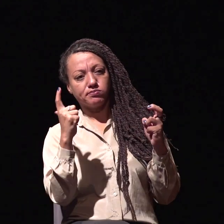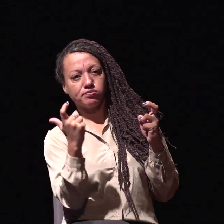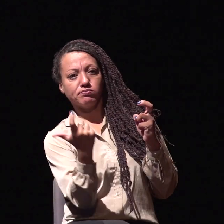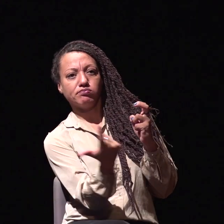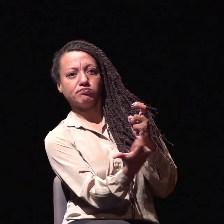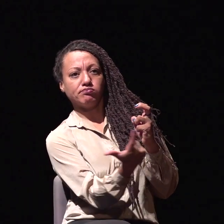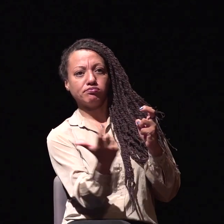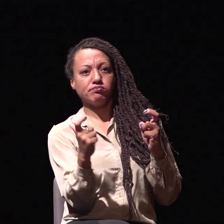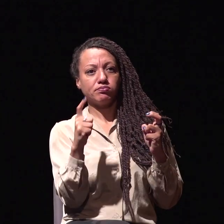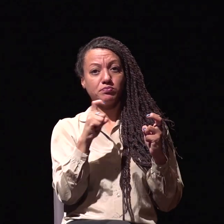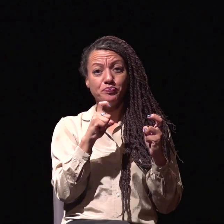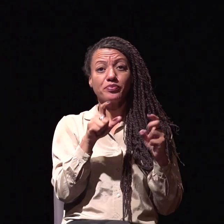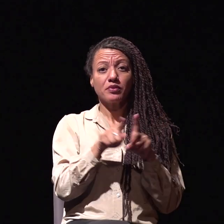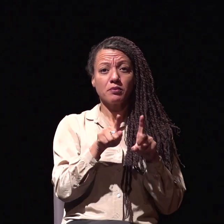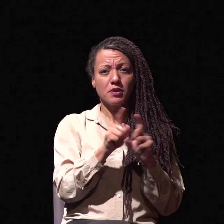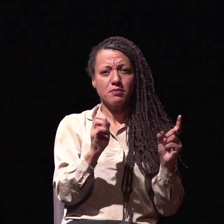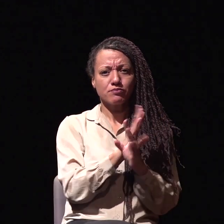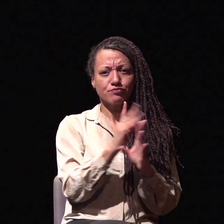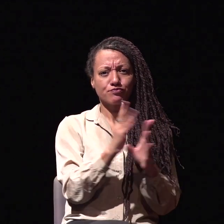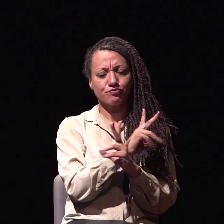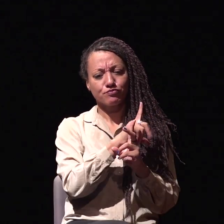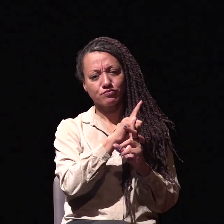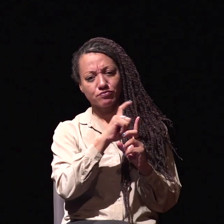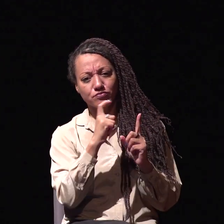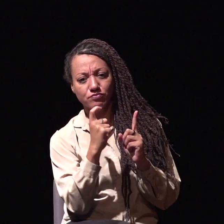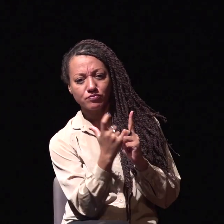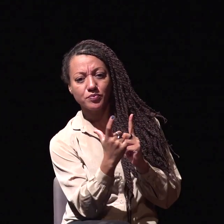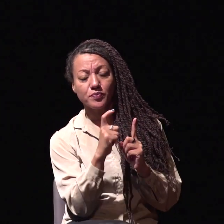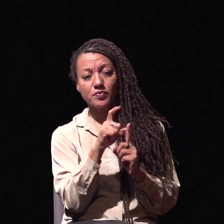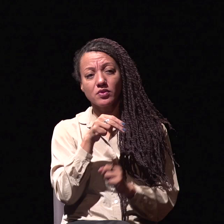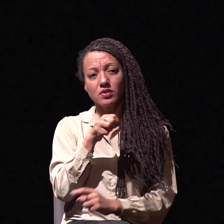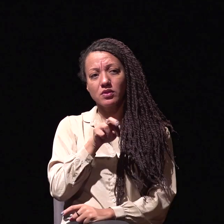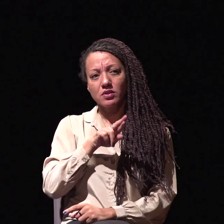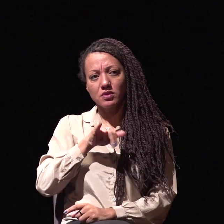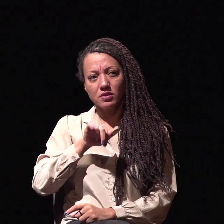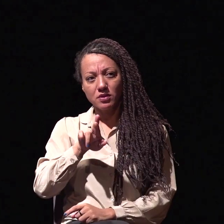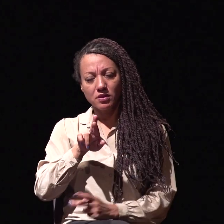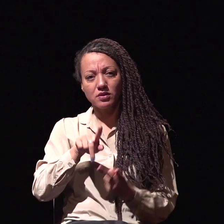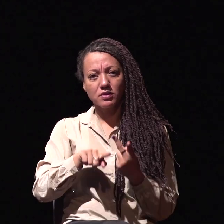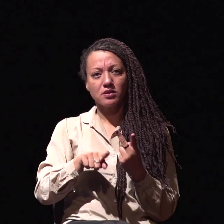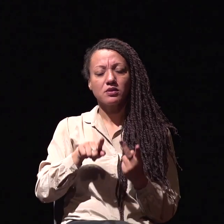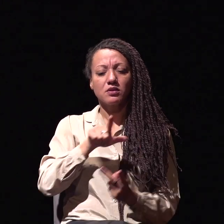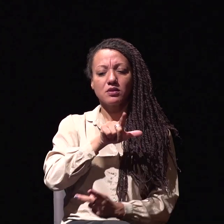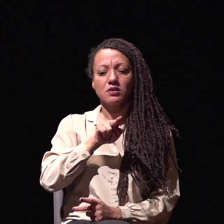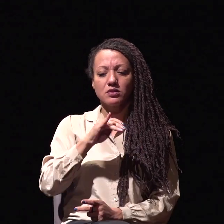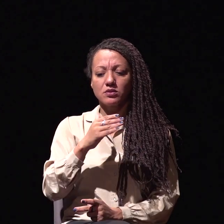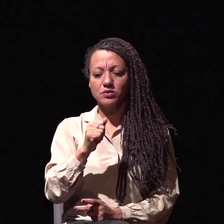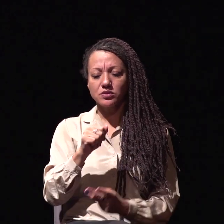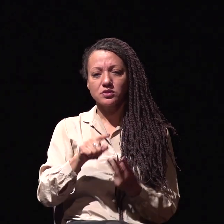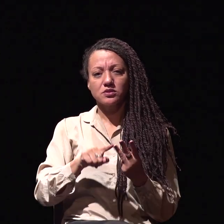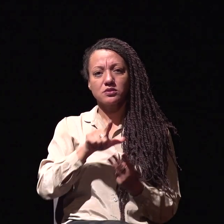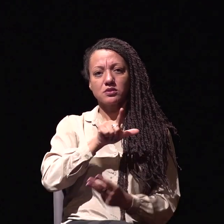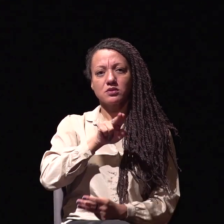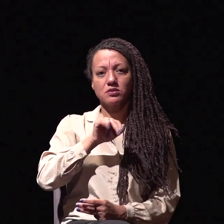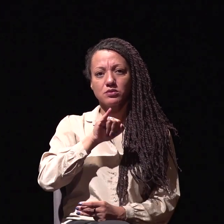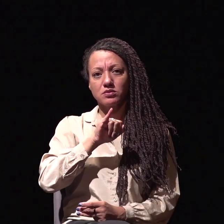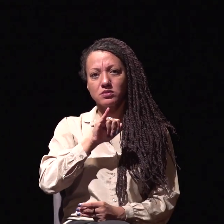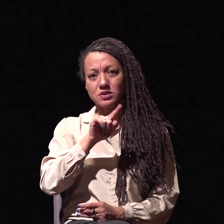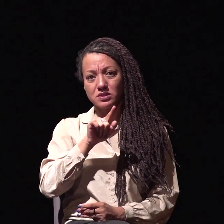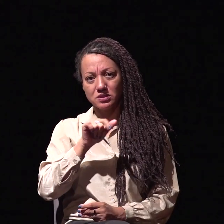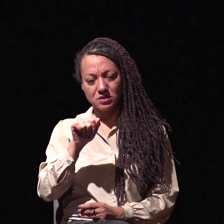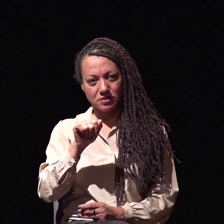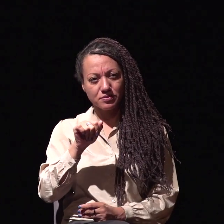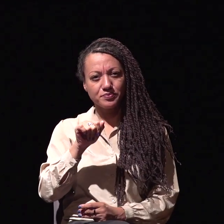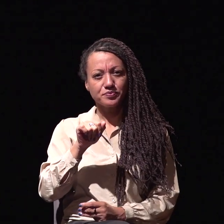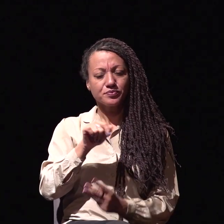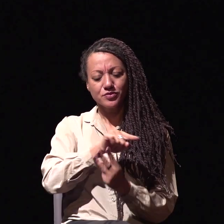seus usuários, Nair Benedito, Lúcia Guanais e Luísa Baldan. Elas